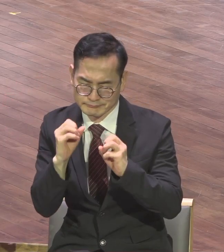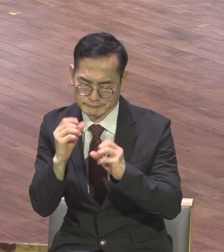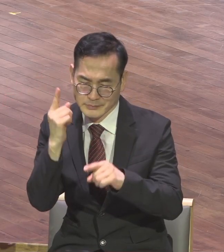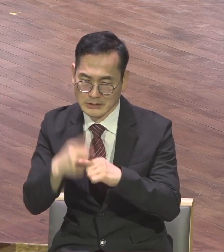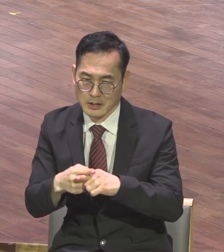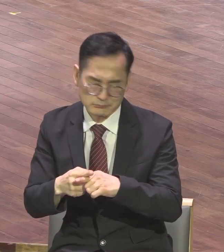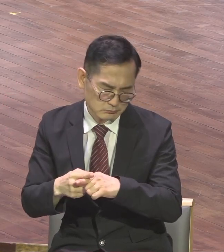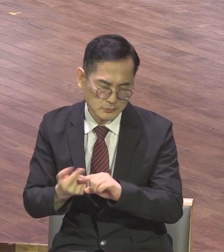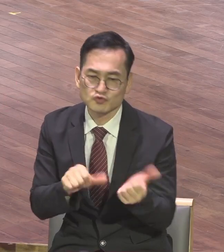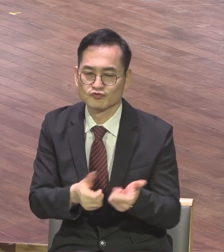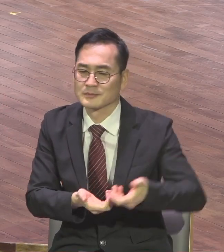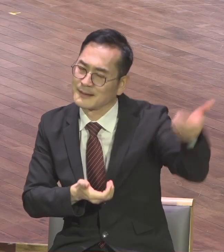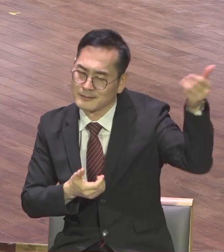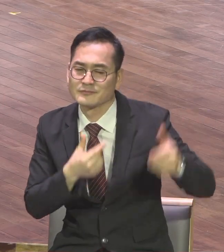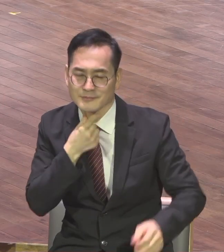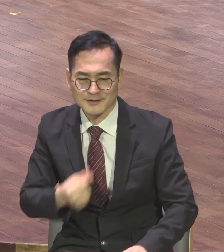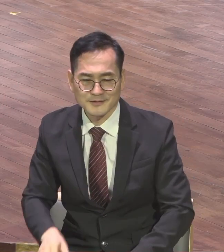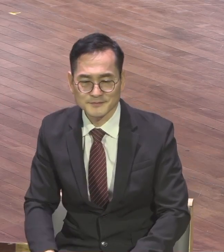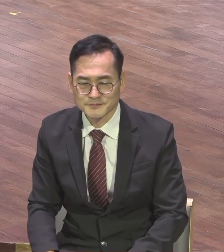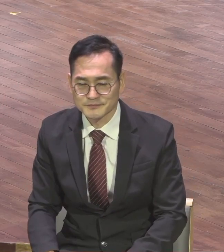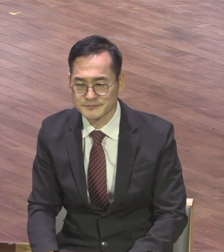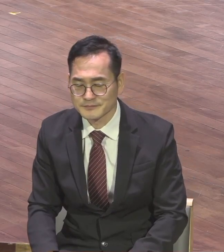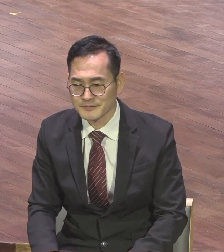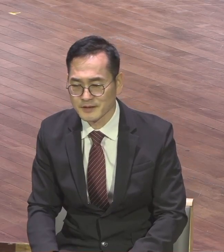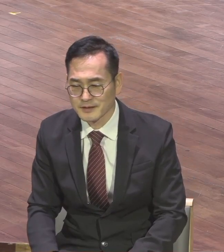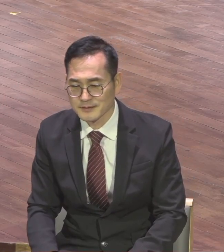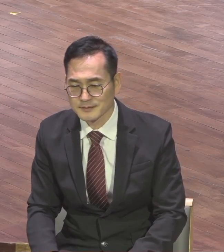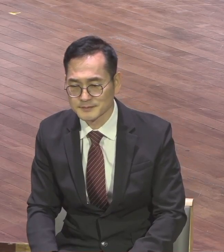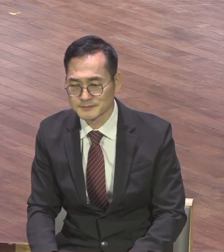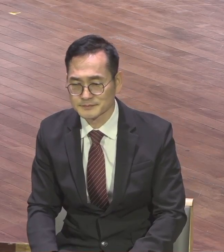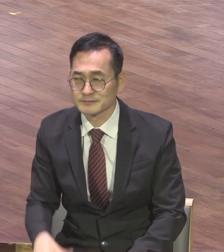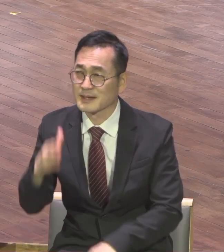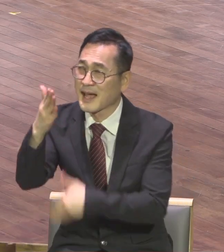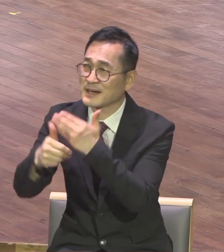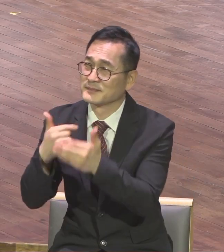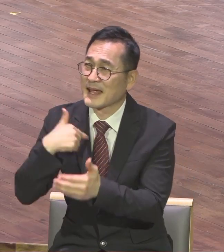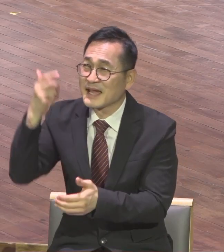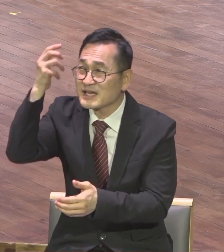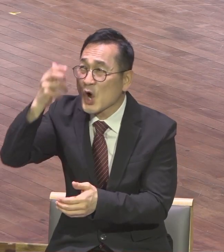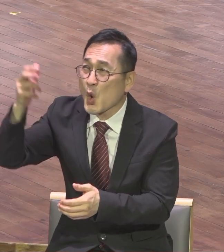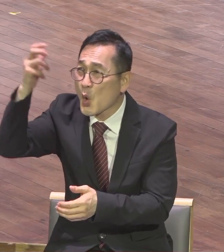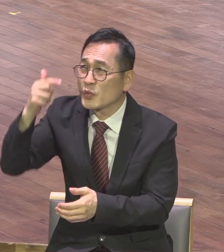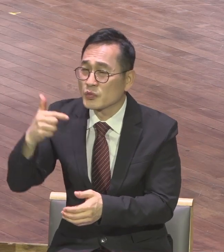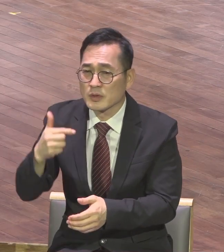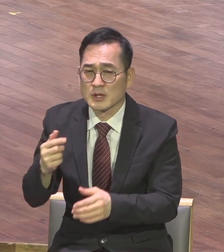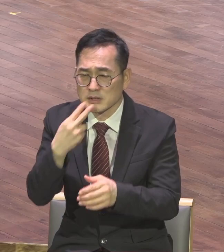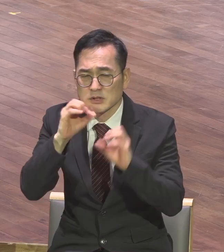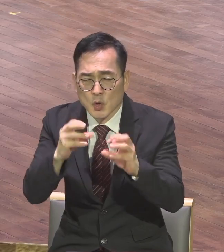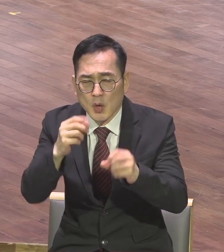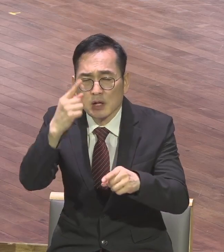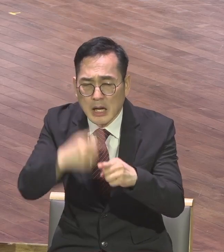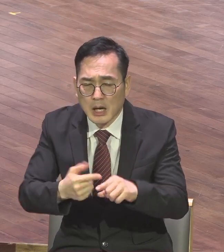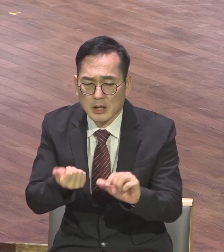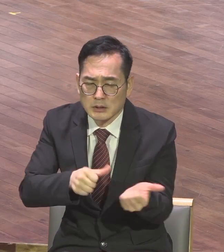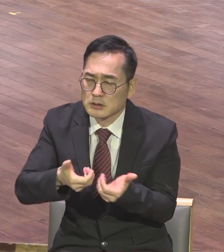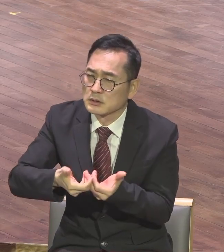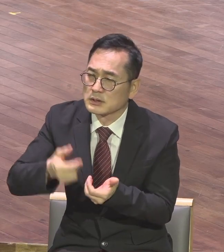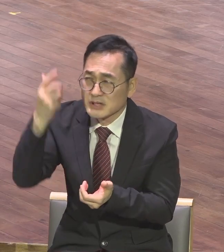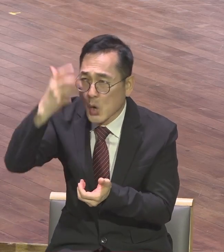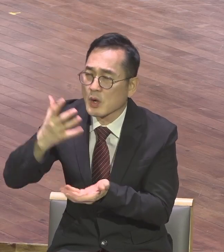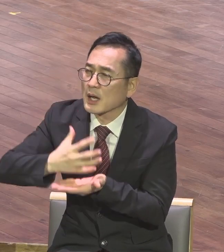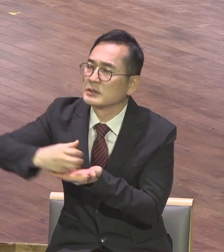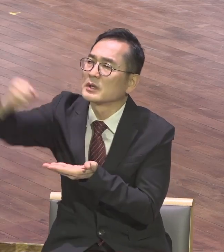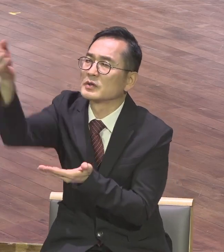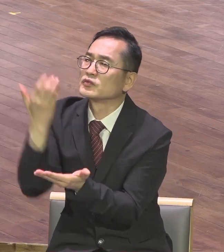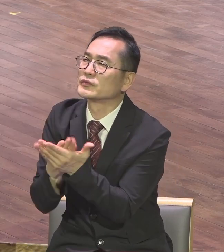늘 개척할 때 그때 기도했습니다. 하나님 내 영혼을 선교 현장에서 거두어 주옵소서. 그렇게 기도했습니다.